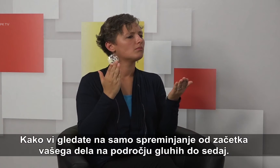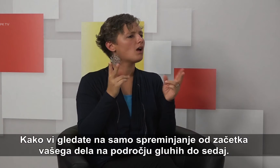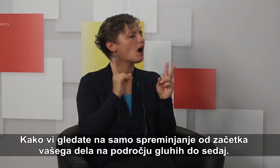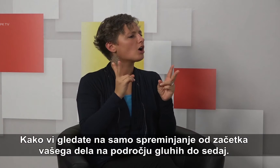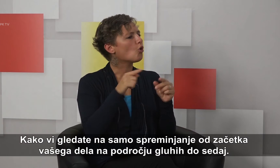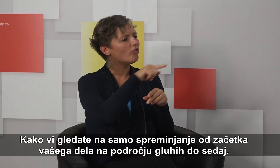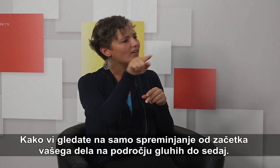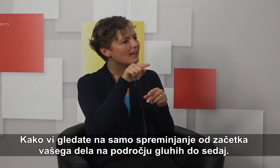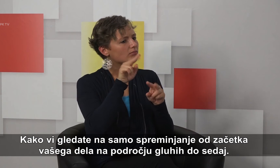Kako bi